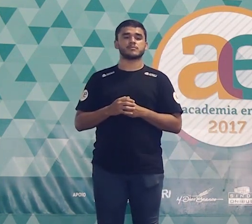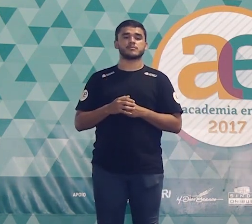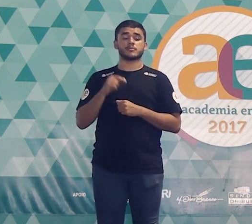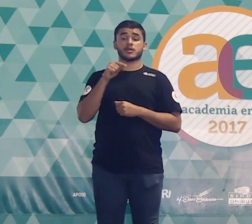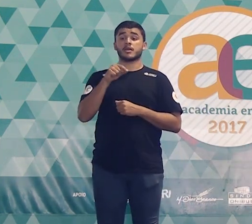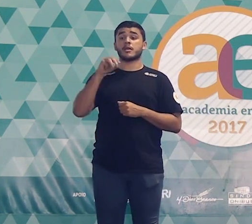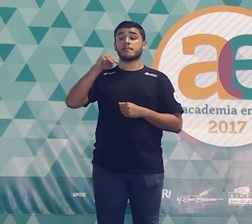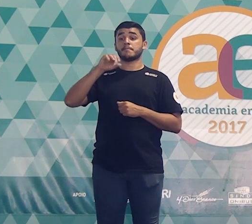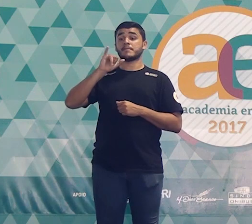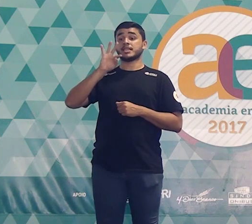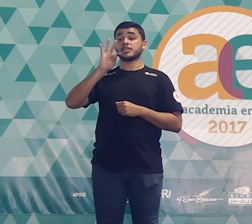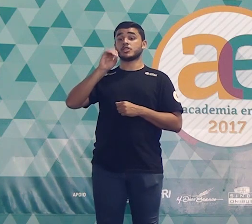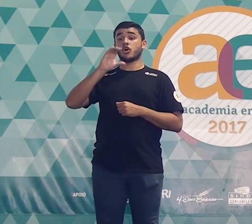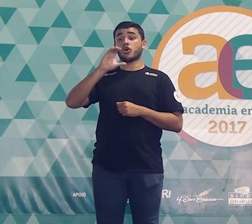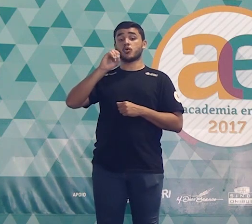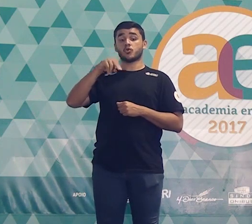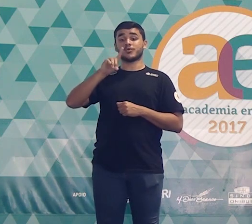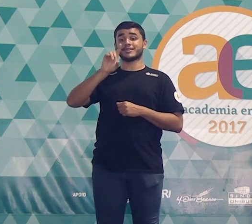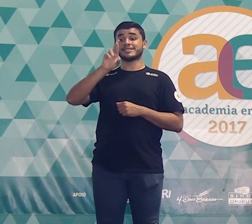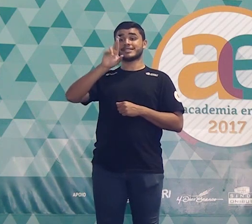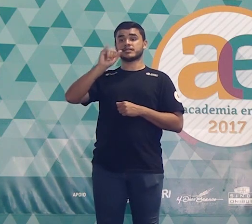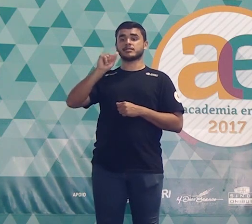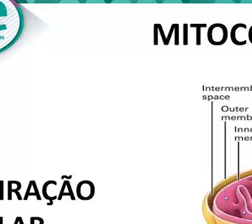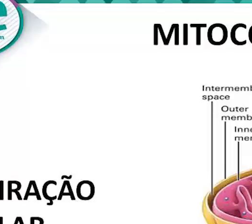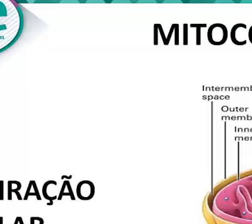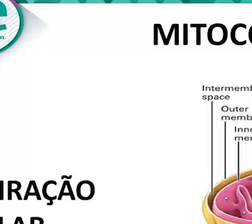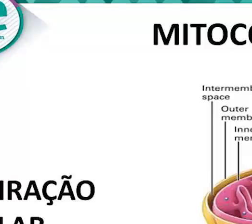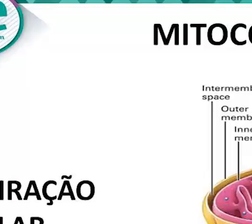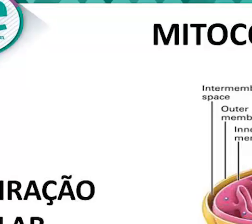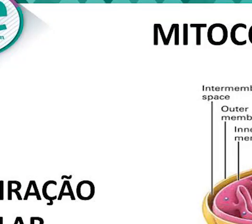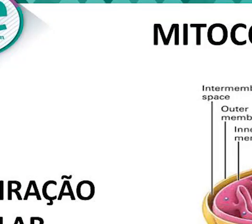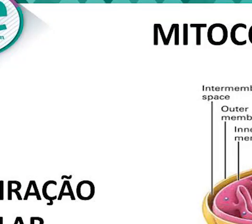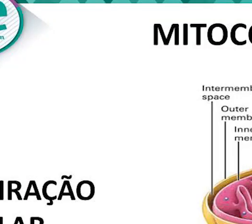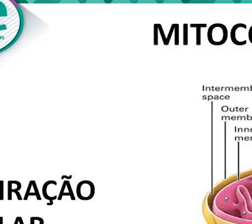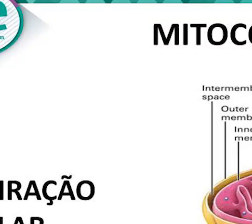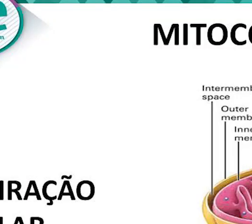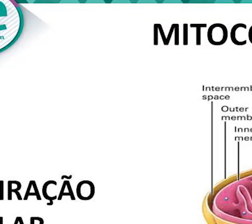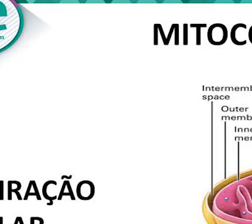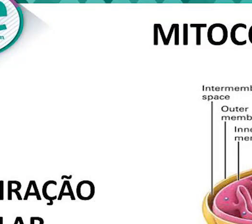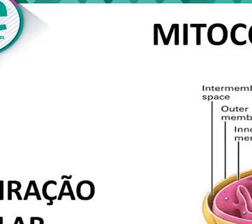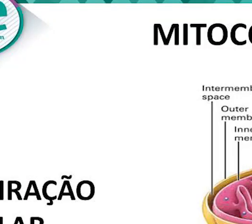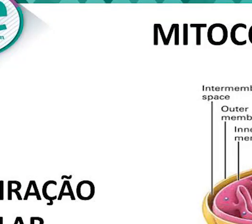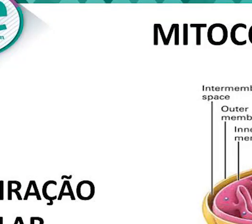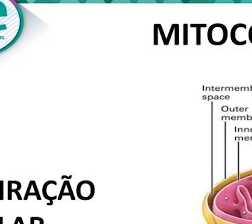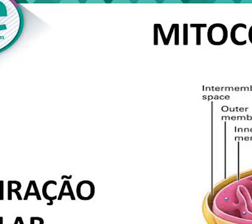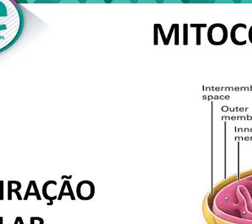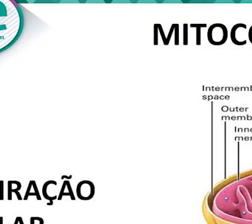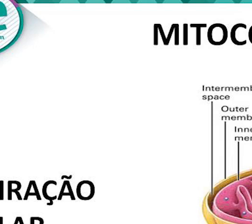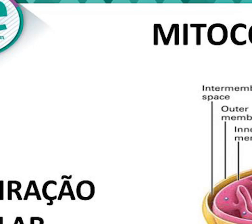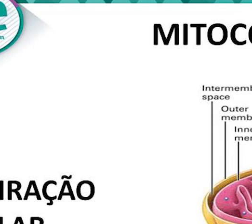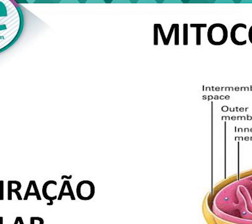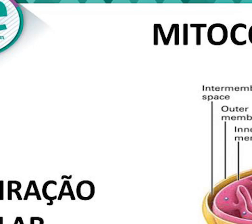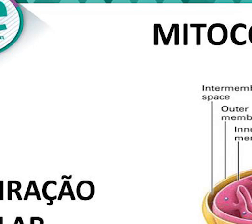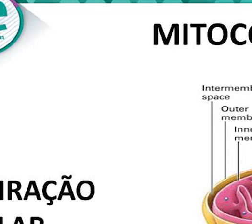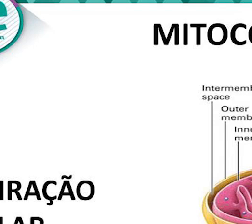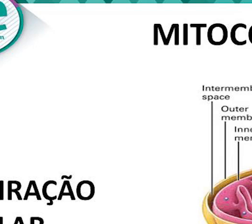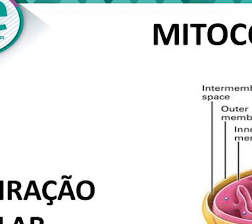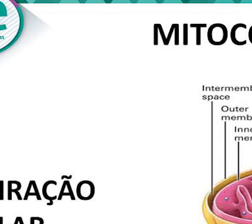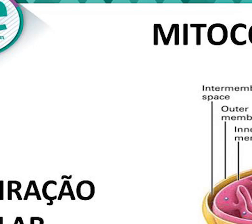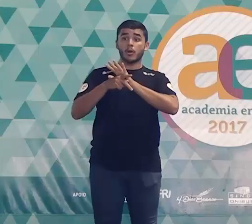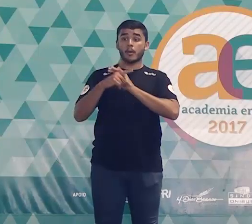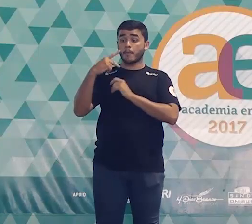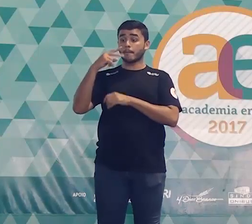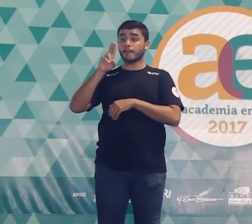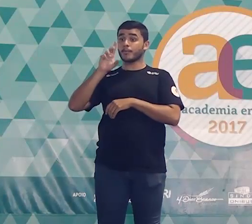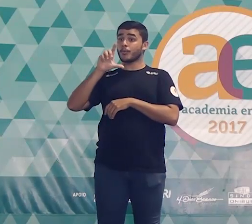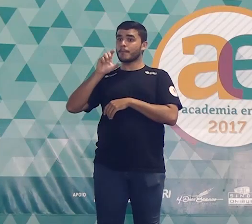Mitocôndria. Mitocôndria é responsável pela respiração celular. Do mesmo jeito que você usa o pulmão para fazer a troca respiratória,